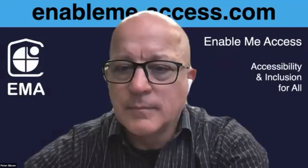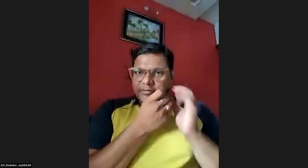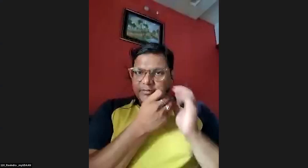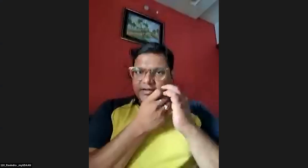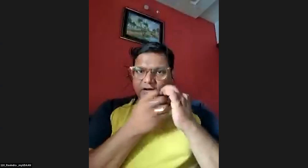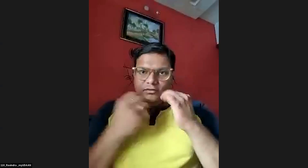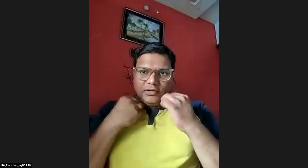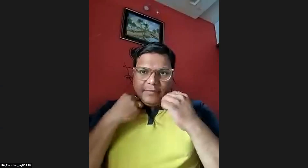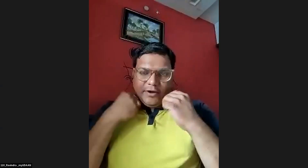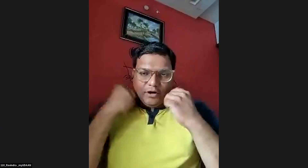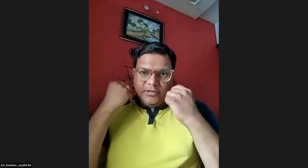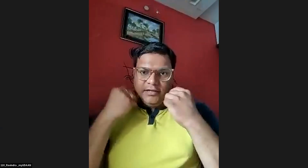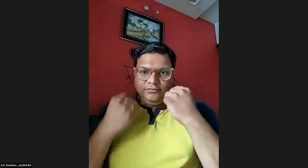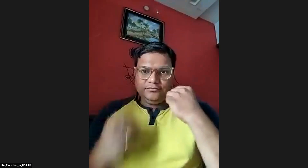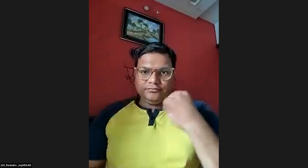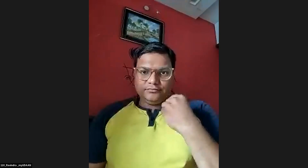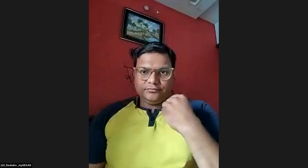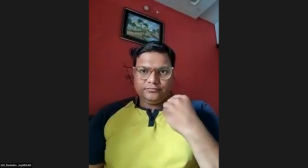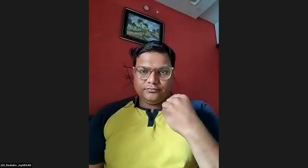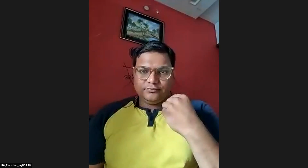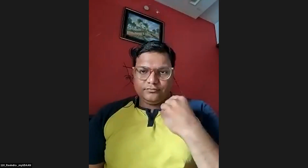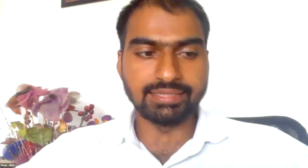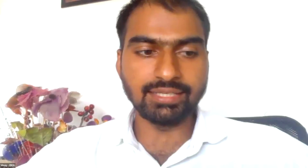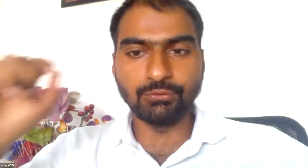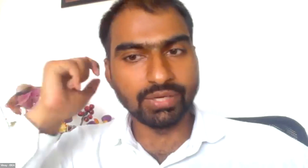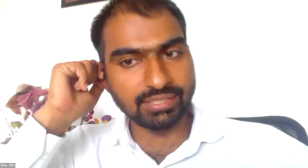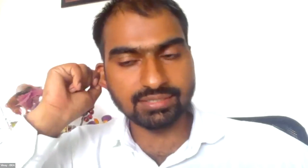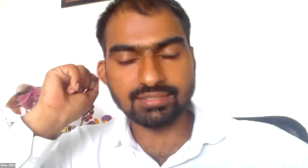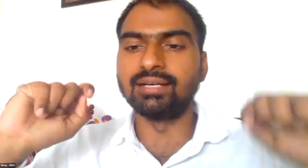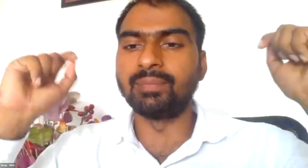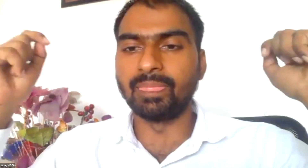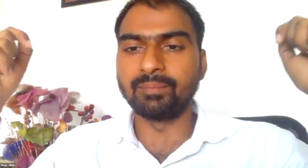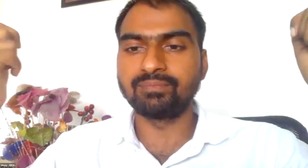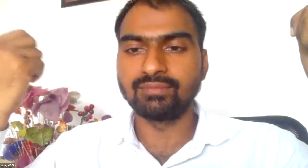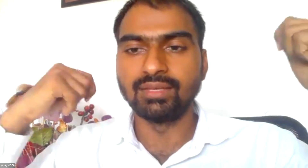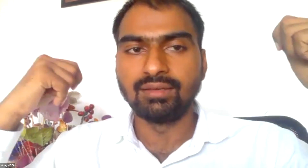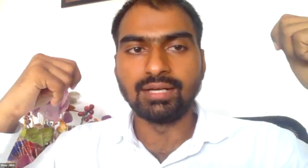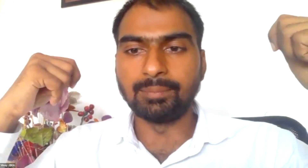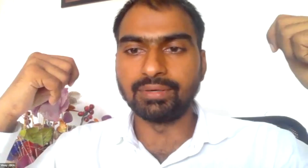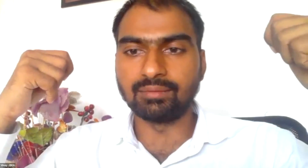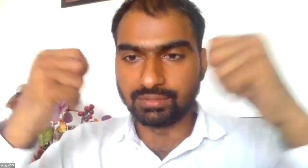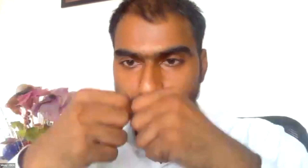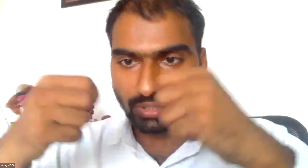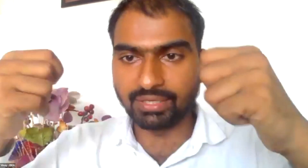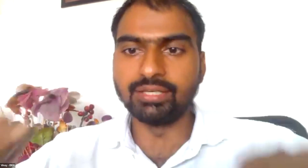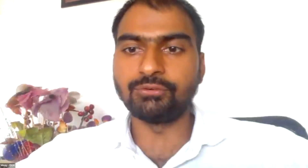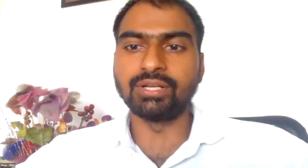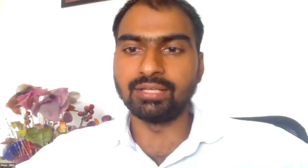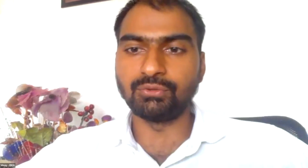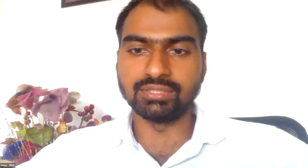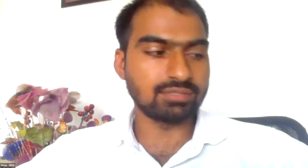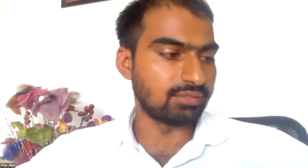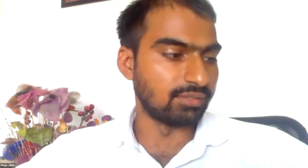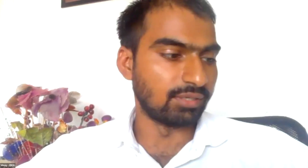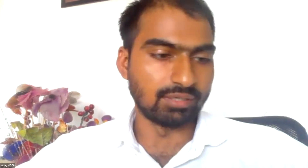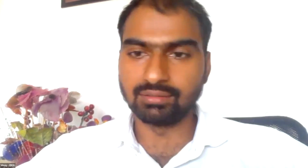Yeah, is it better now? Am I audible now? Yeah, sir, I think if you can just आप अगर जो आपका earphone है ना,